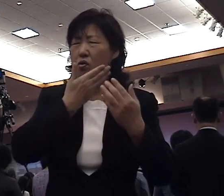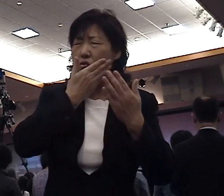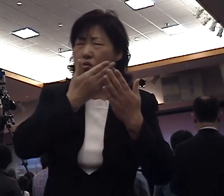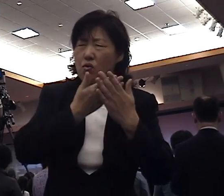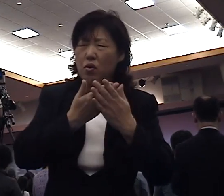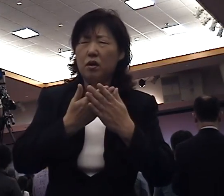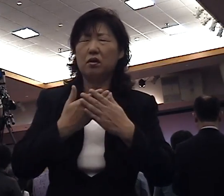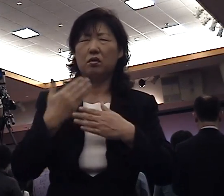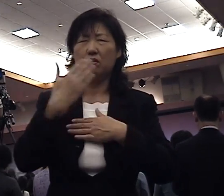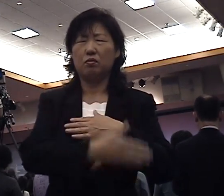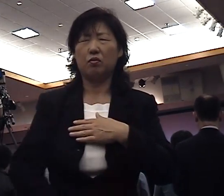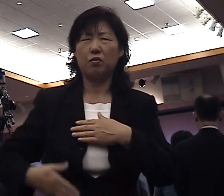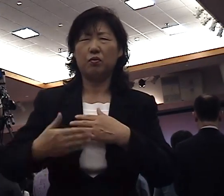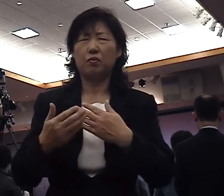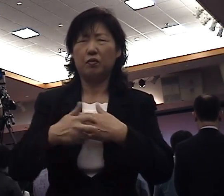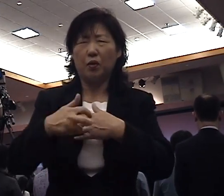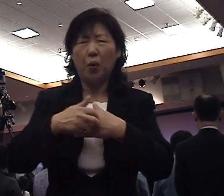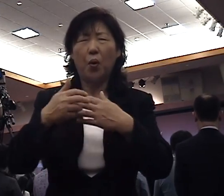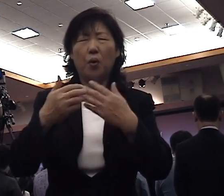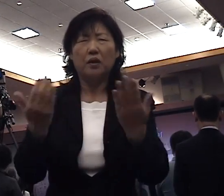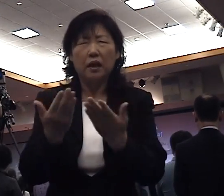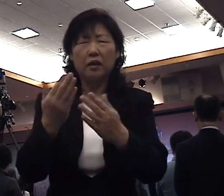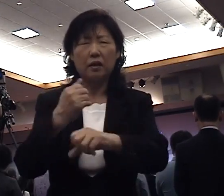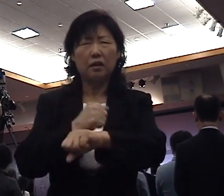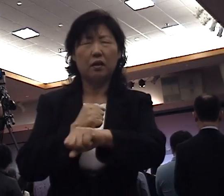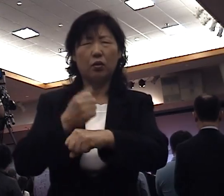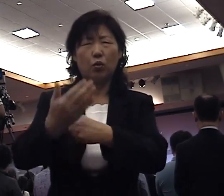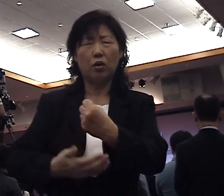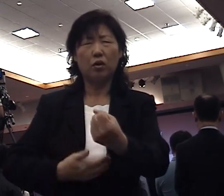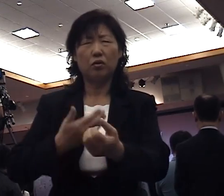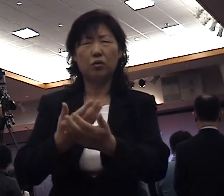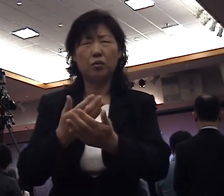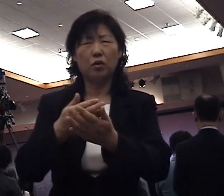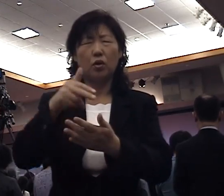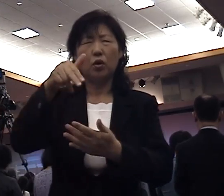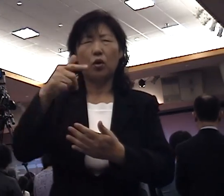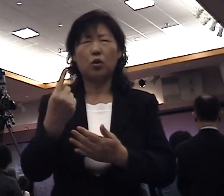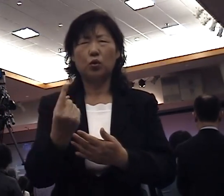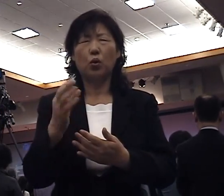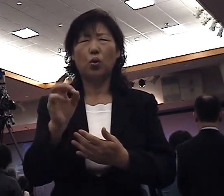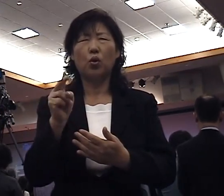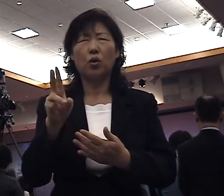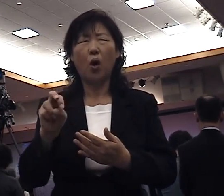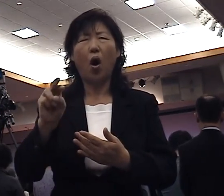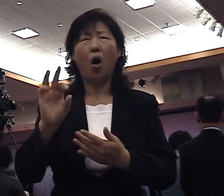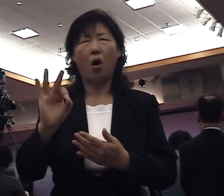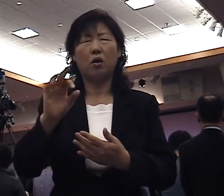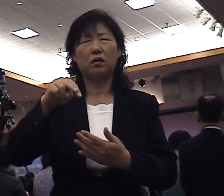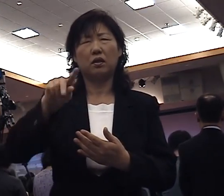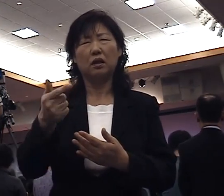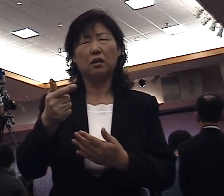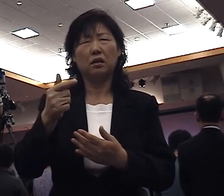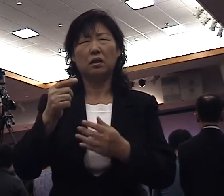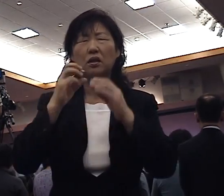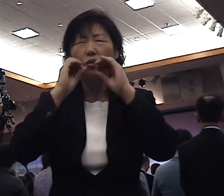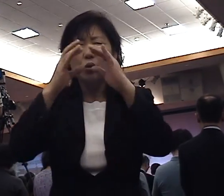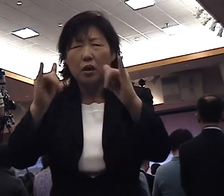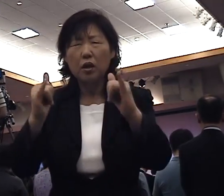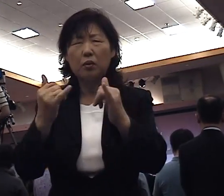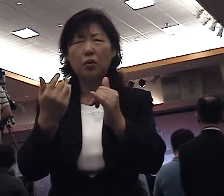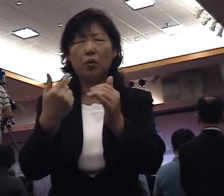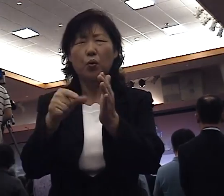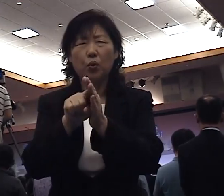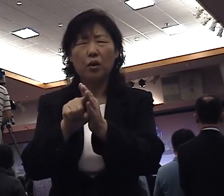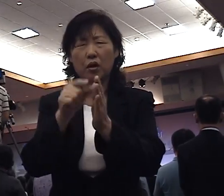축제가 되게 하옵소서. 아멘. 조용성 최인경 선교사님의 특히 교회의 교책 사역을 통해 현지 주일학교 사역에